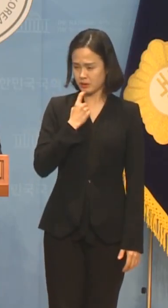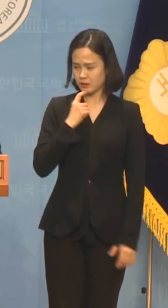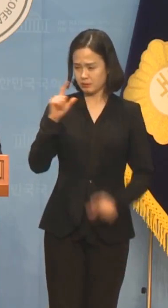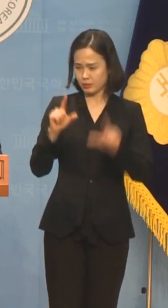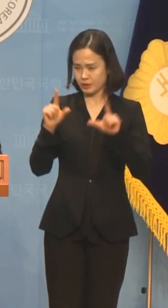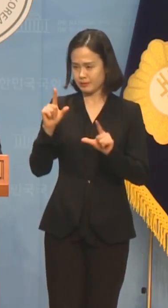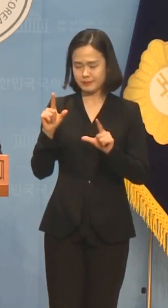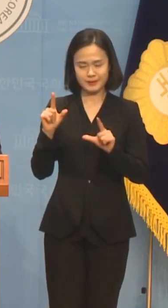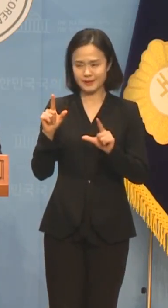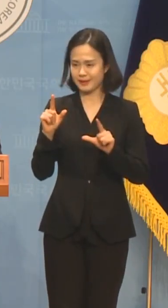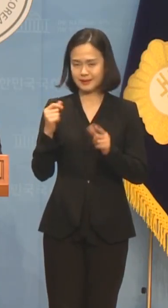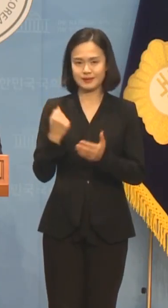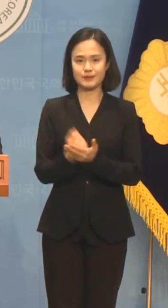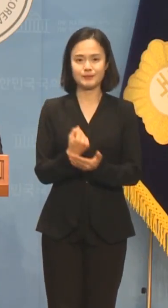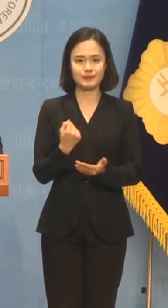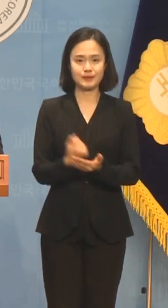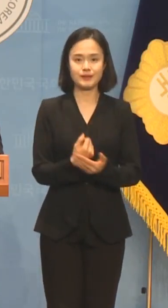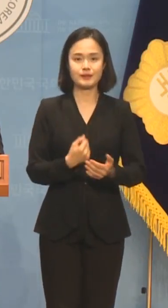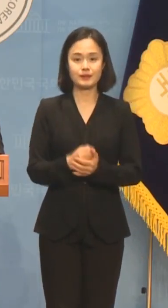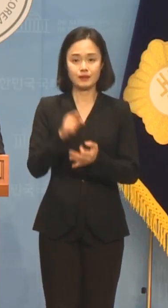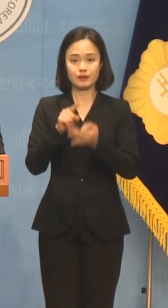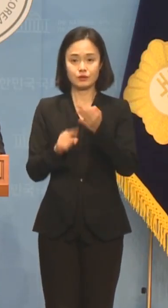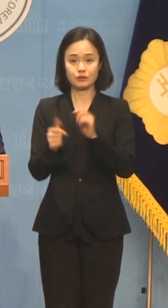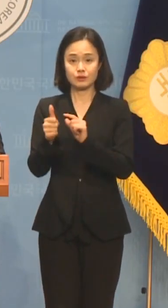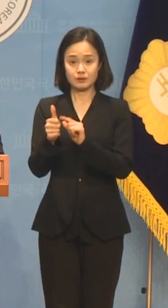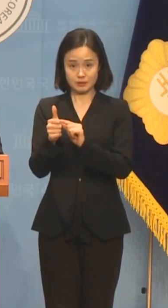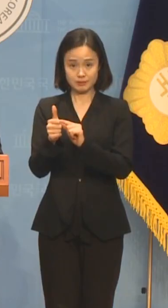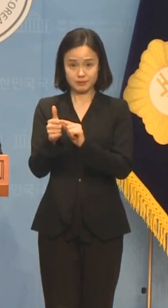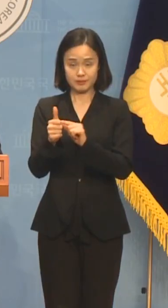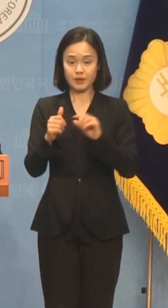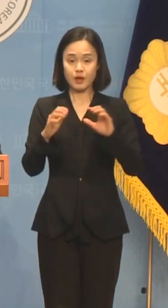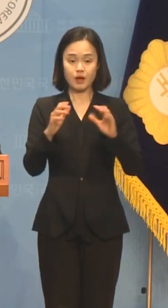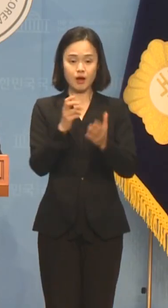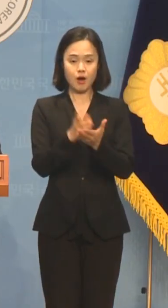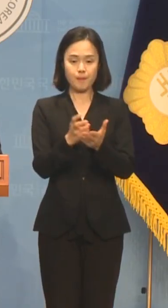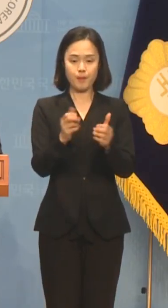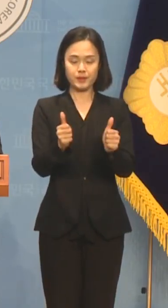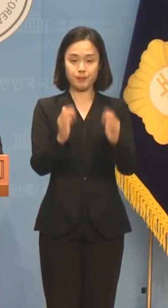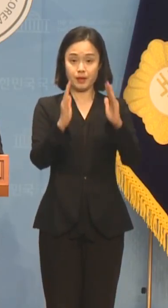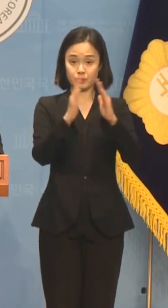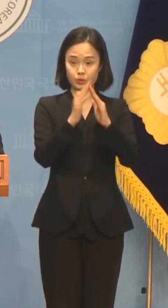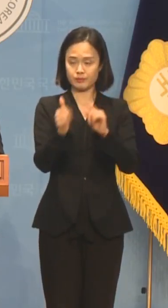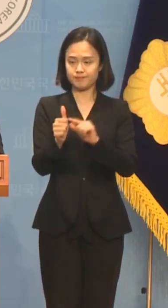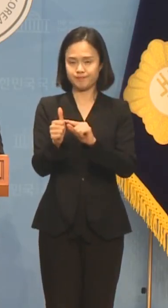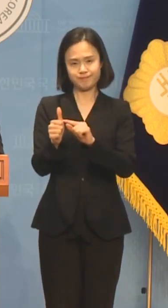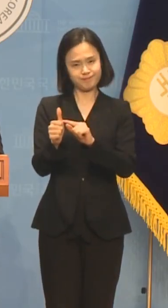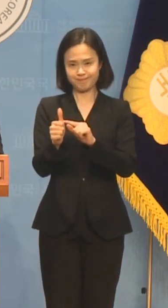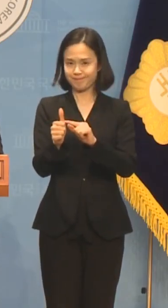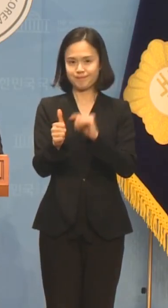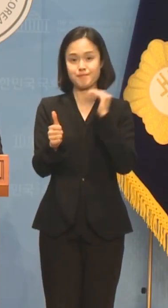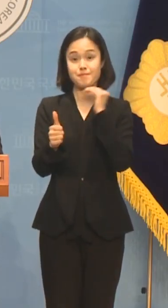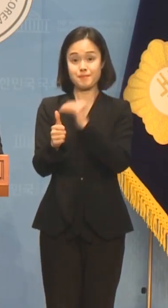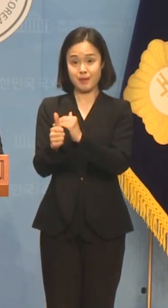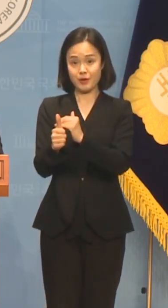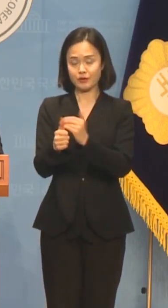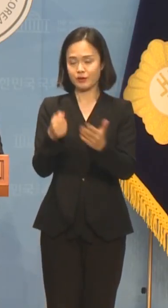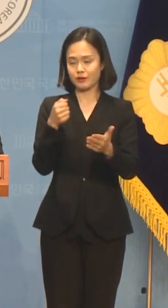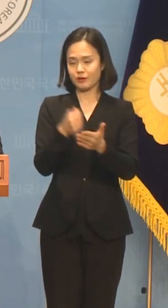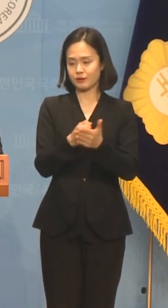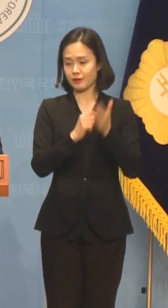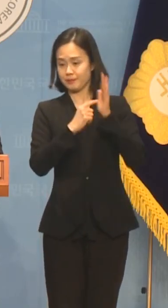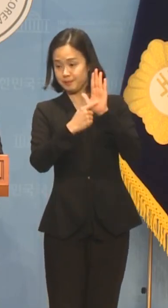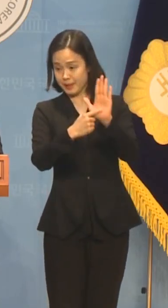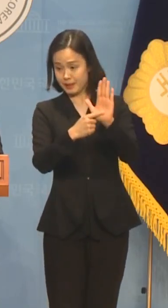헌법재판소의 내란 수계 윤석열 파면 결정을 앞두고 윤석열의 대리인이 우기기, 버티기